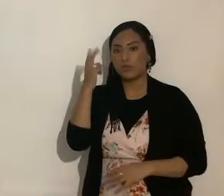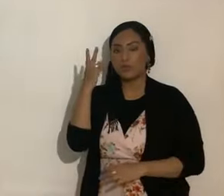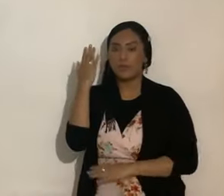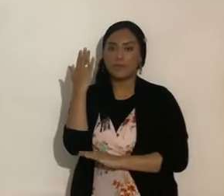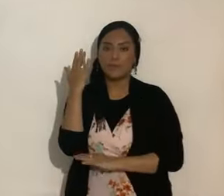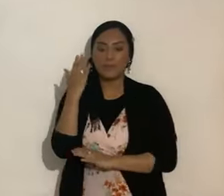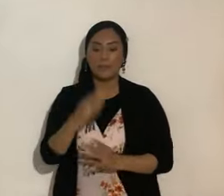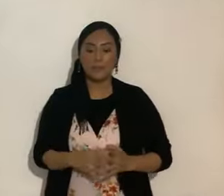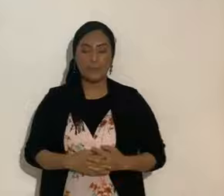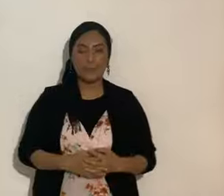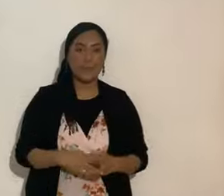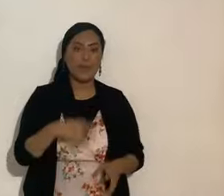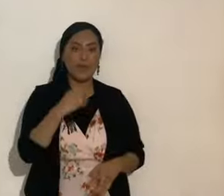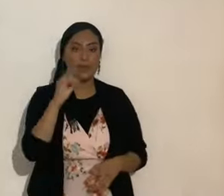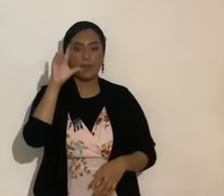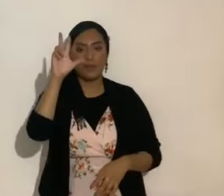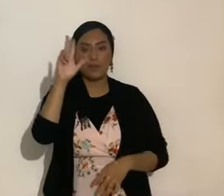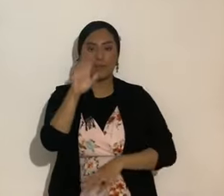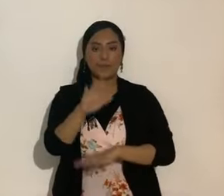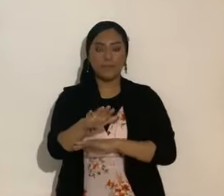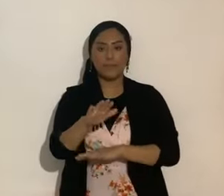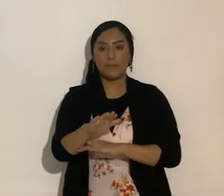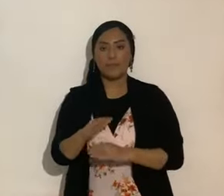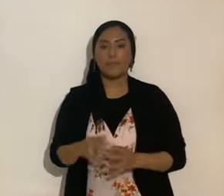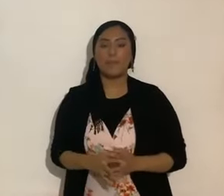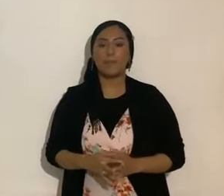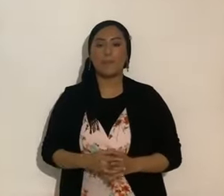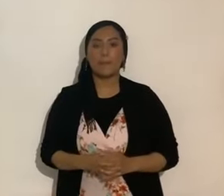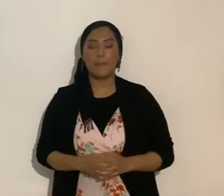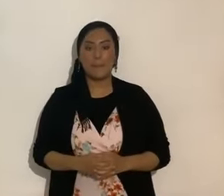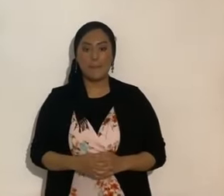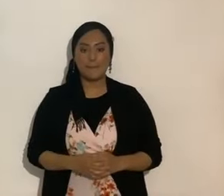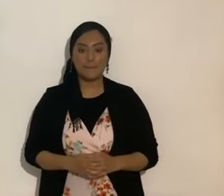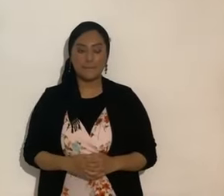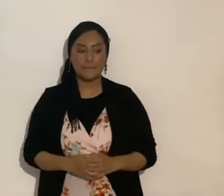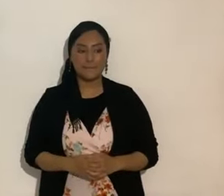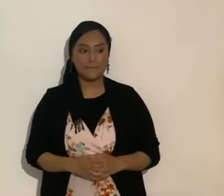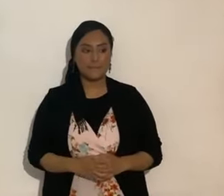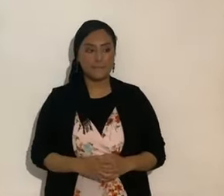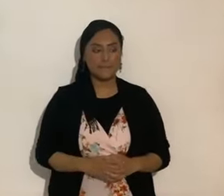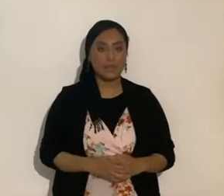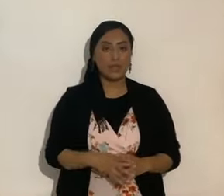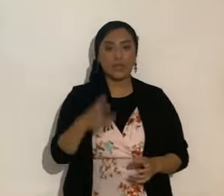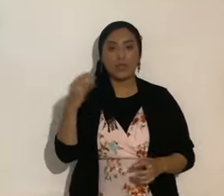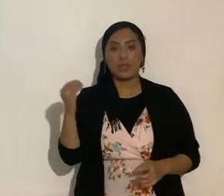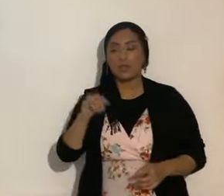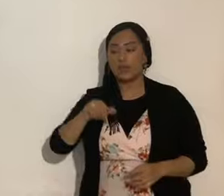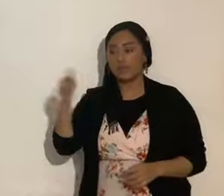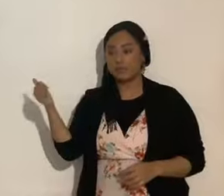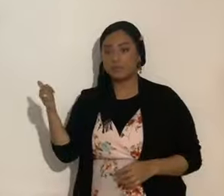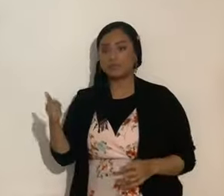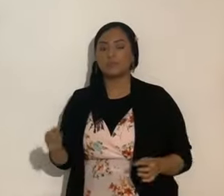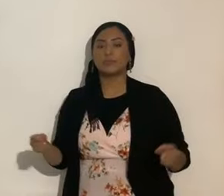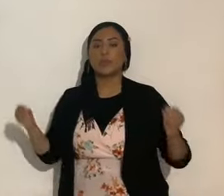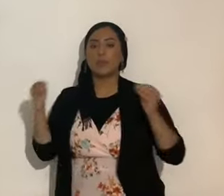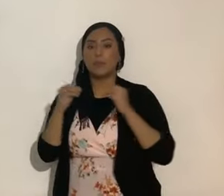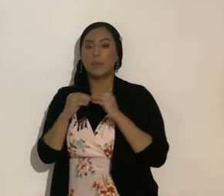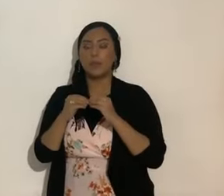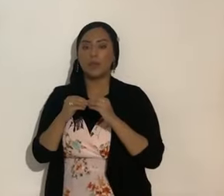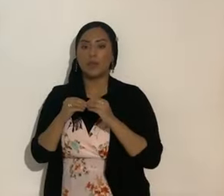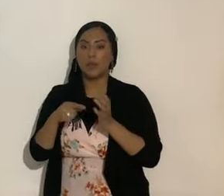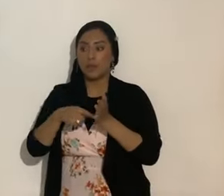día, y novena, tú anotaste 3 de la tarde, perfecto. Y a otros más